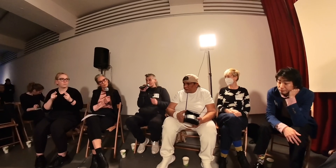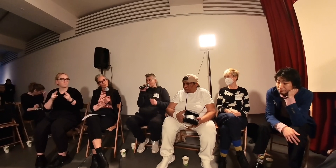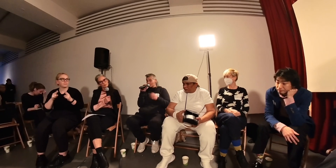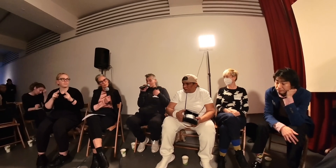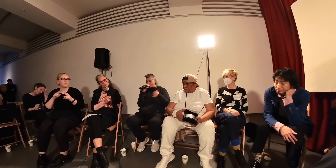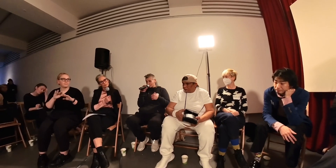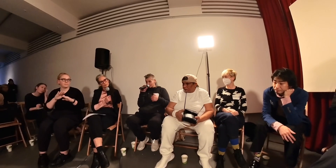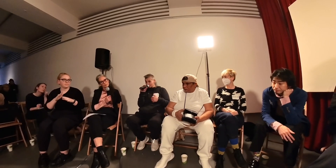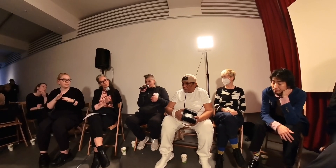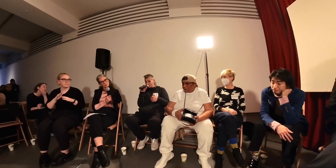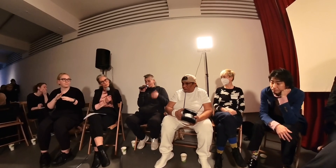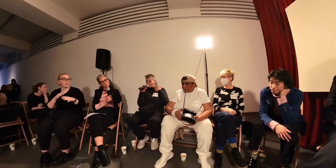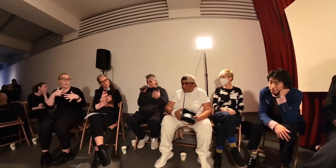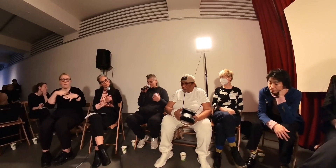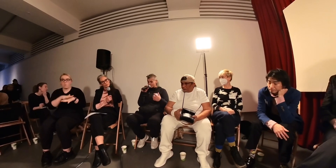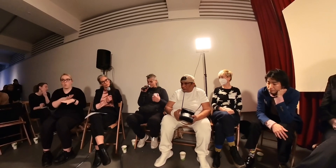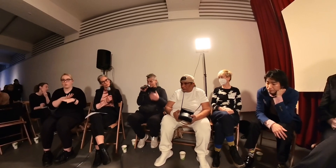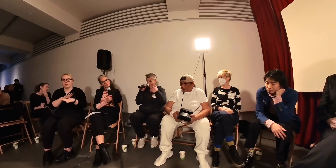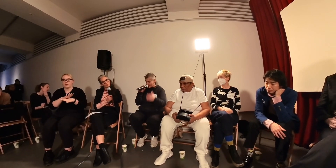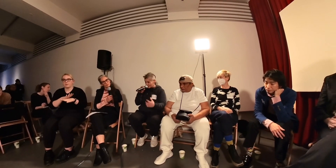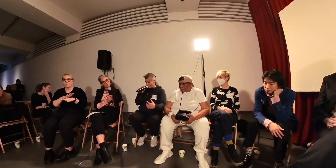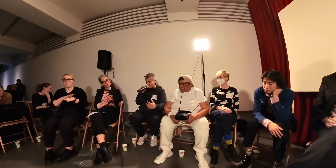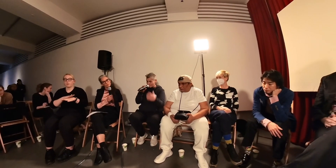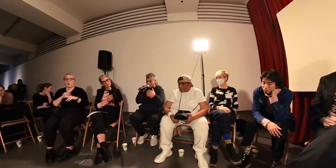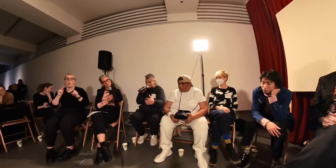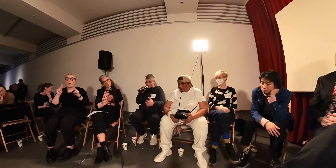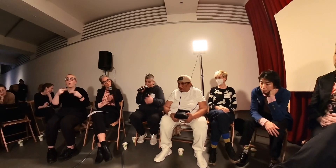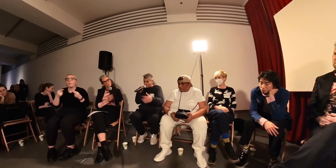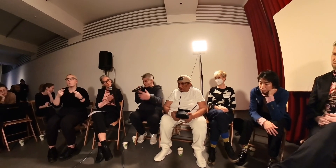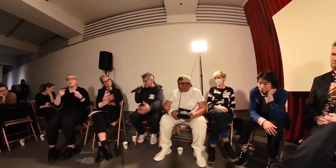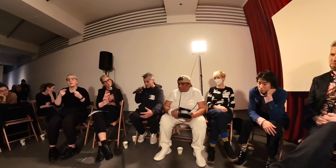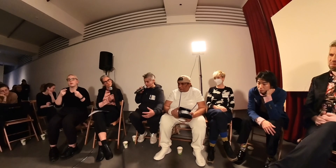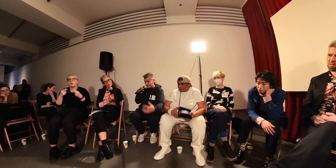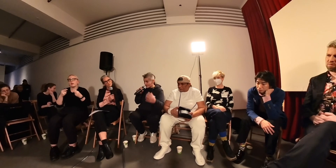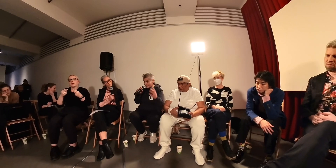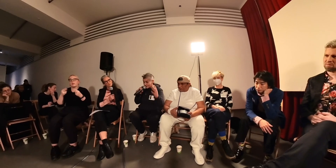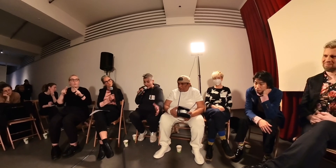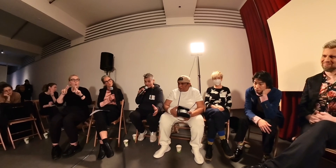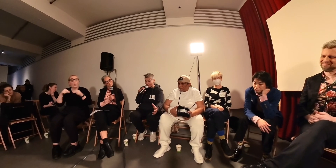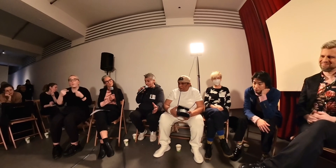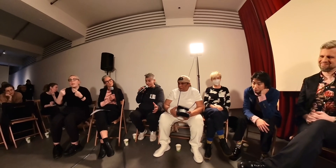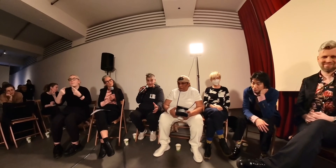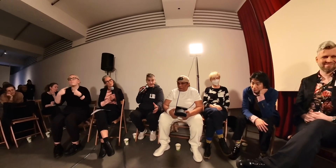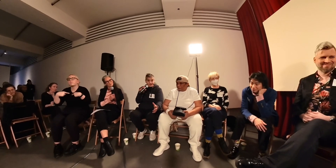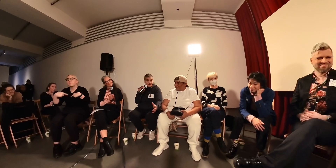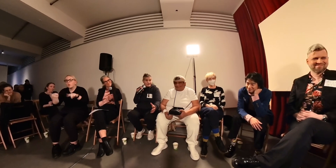já mám pocený pocit, že umění je dělaný pro přátelé toho umělce, ale ne